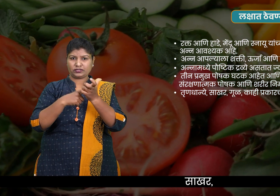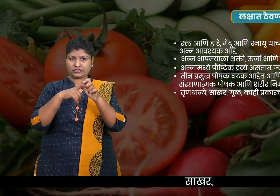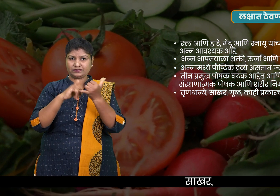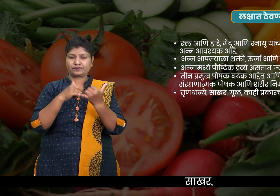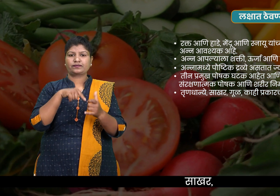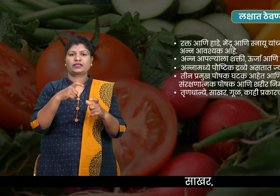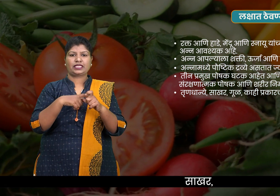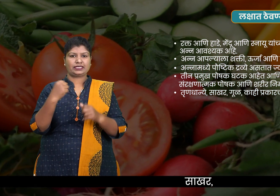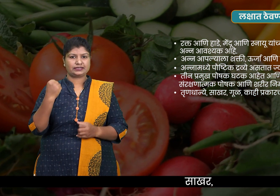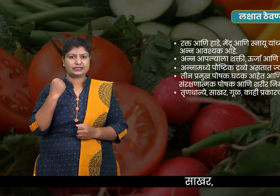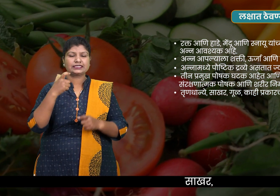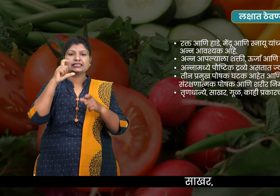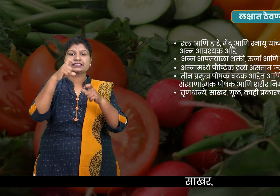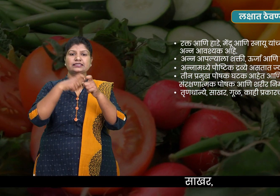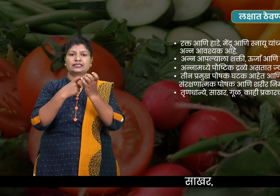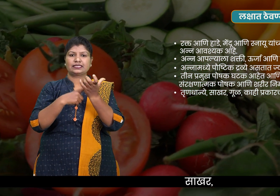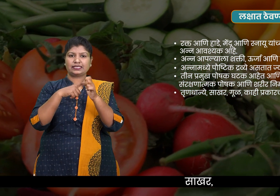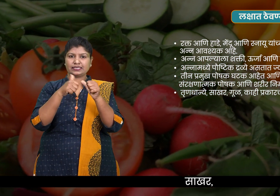साखर,